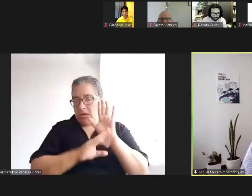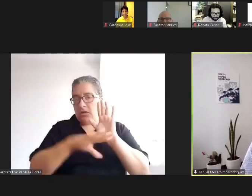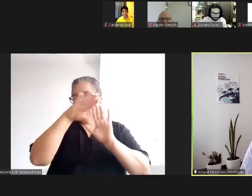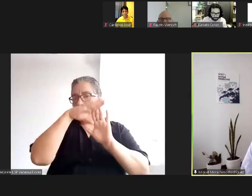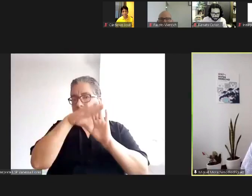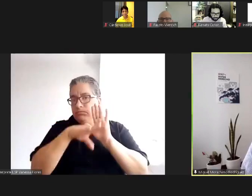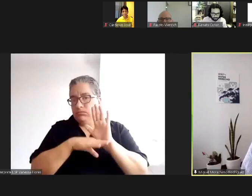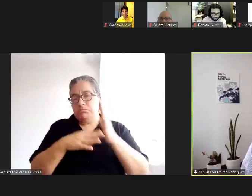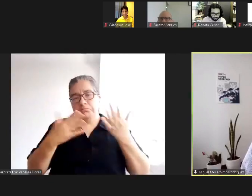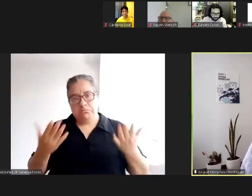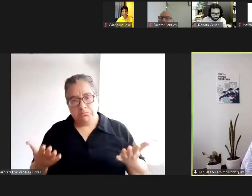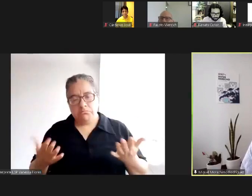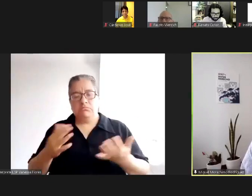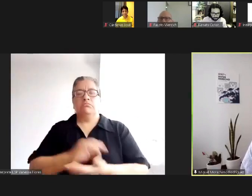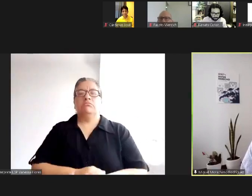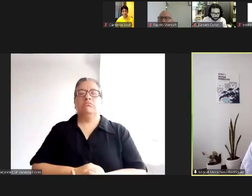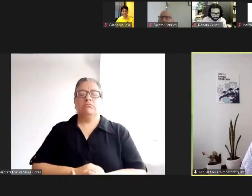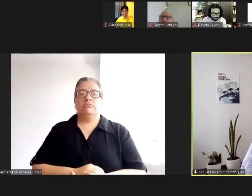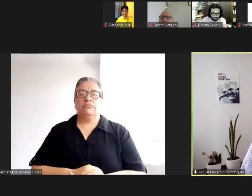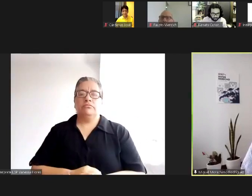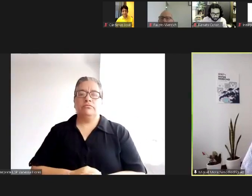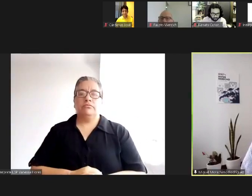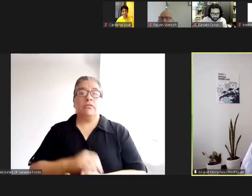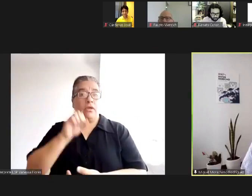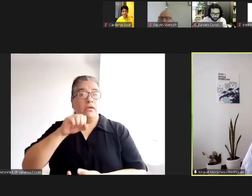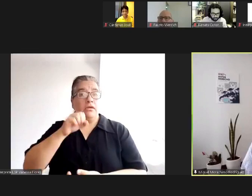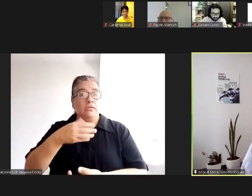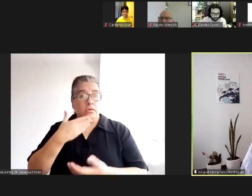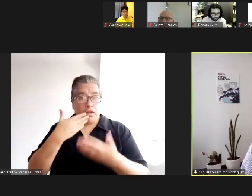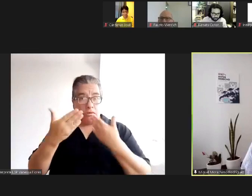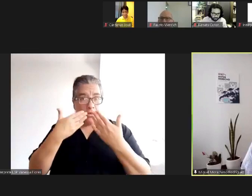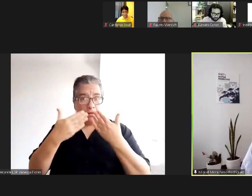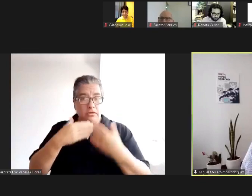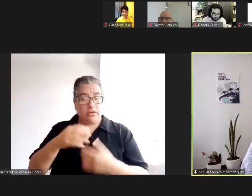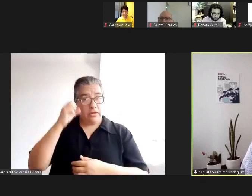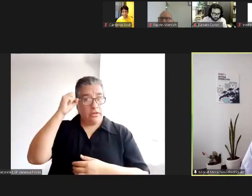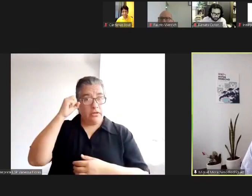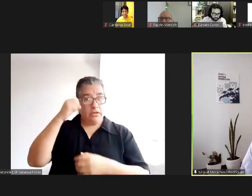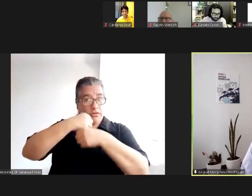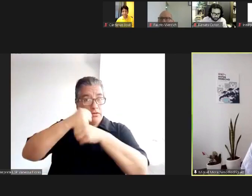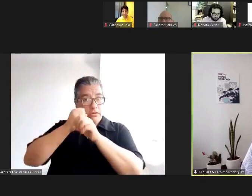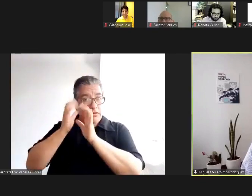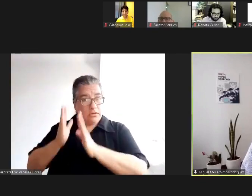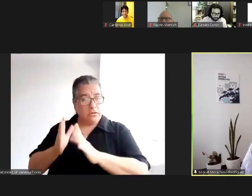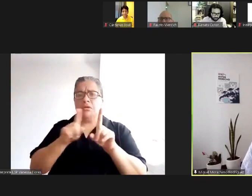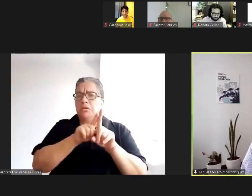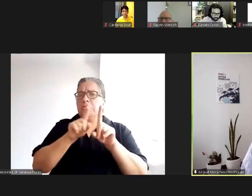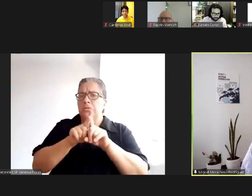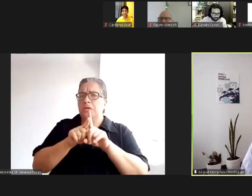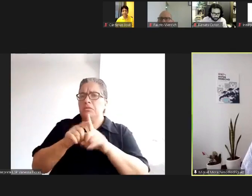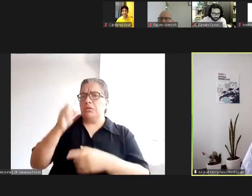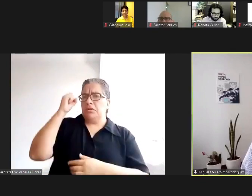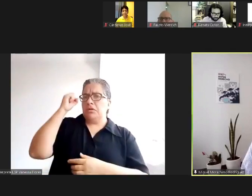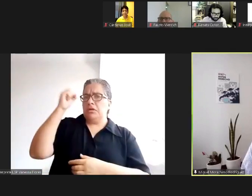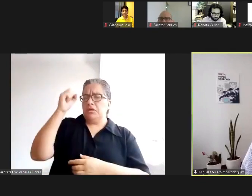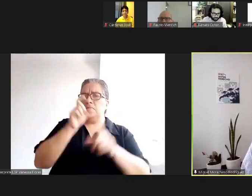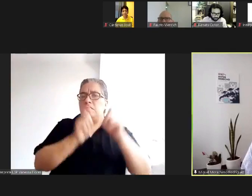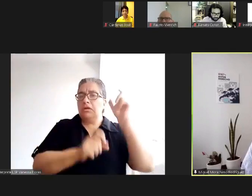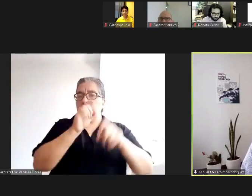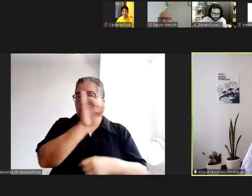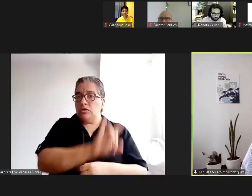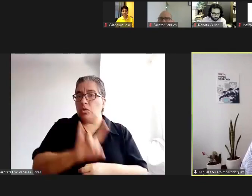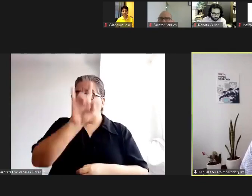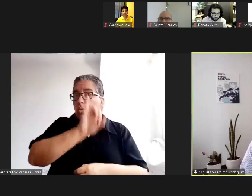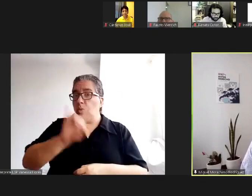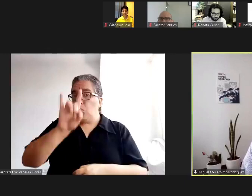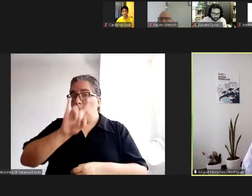Y en ese sentido, entonces, así como se puede hablar de derechos de autor, se puede hablar también de derechos de los usuarios, de